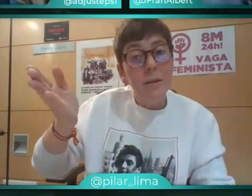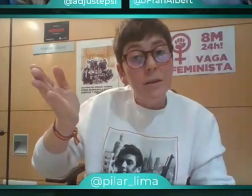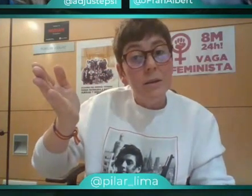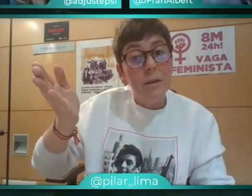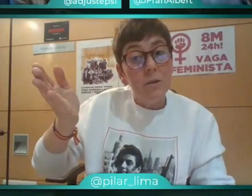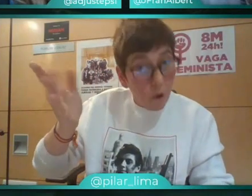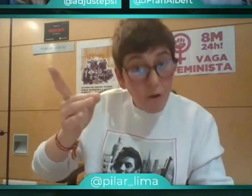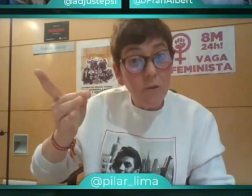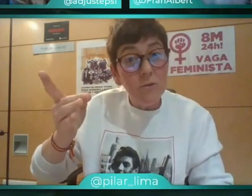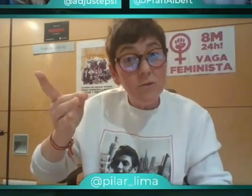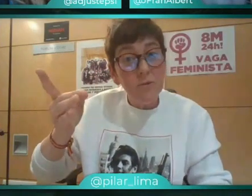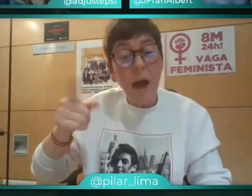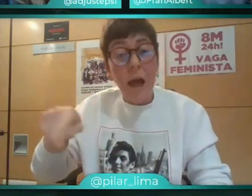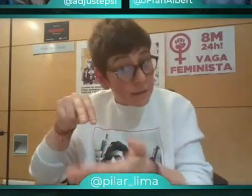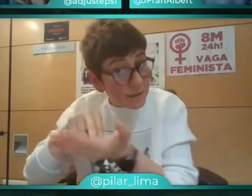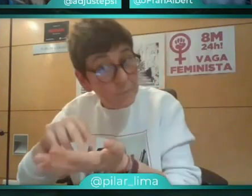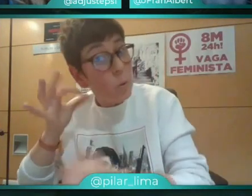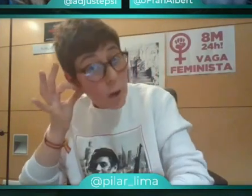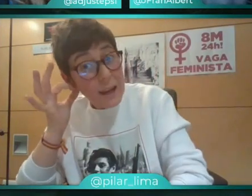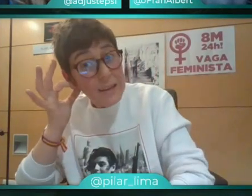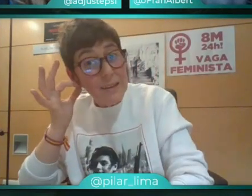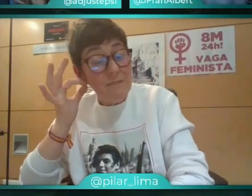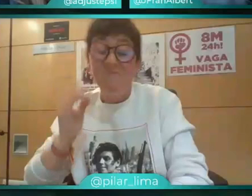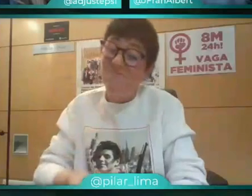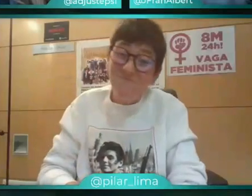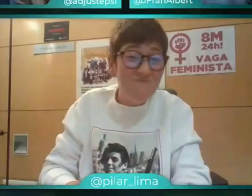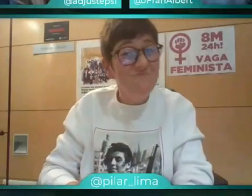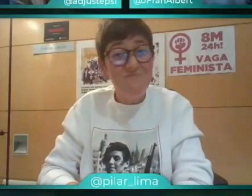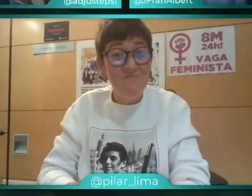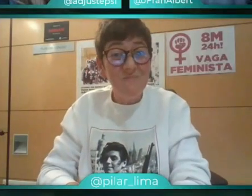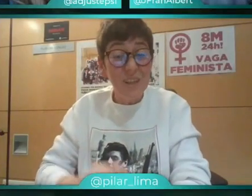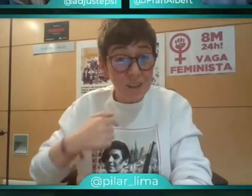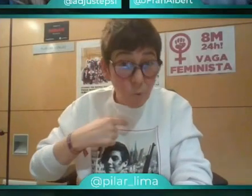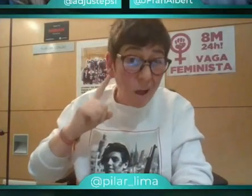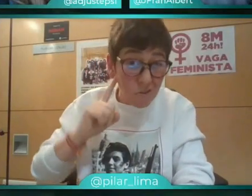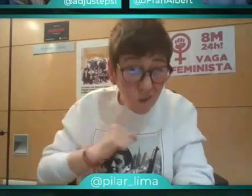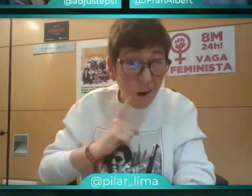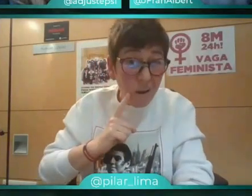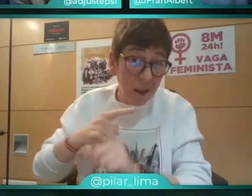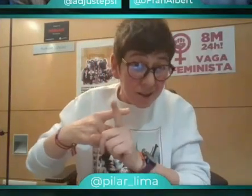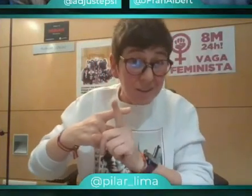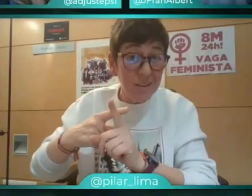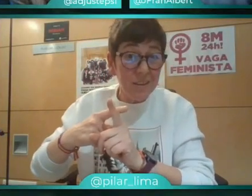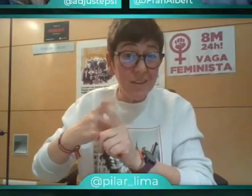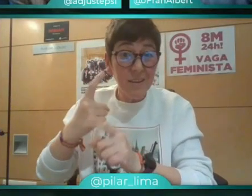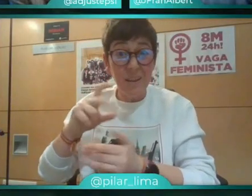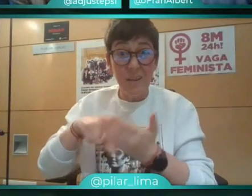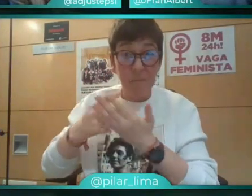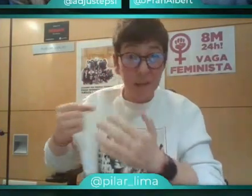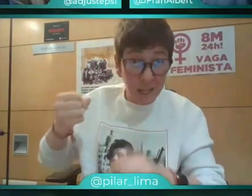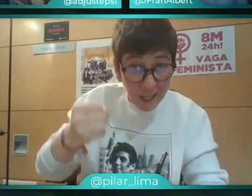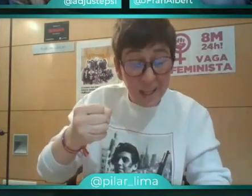y dónde se acuerdan en los bares en los bares y ahí no están las mujeres no ahí nos dan las mujeres y